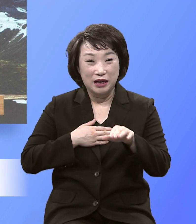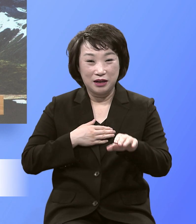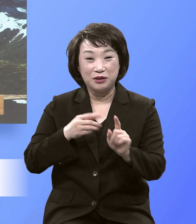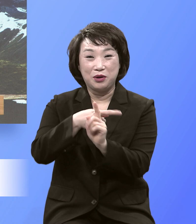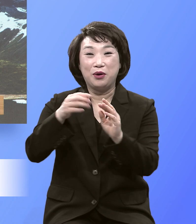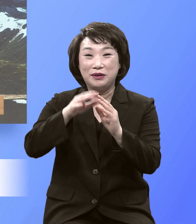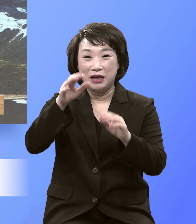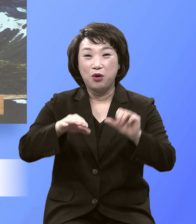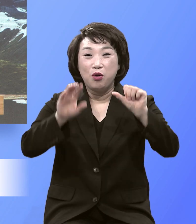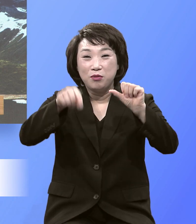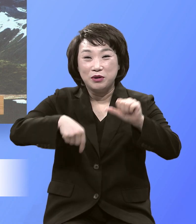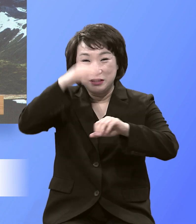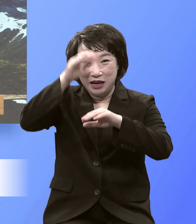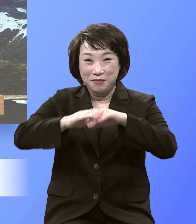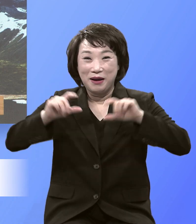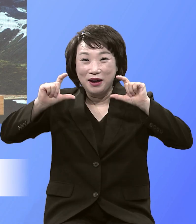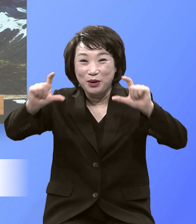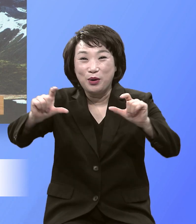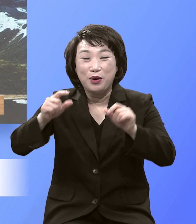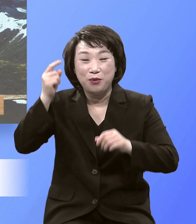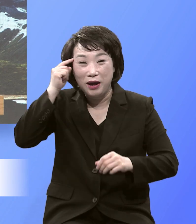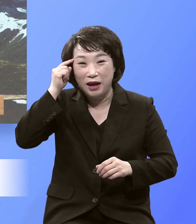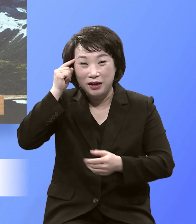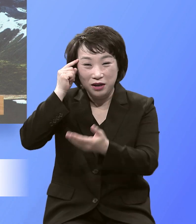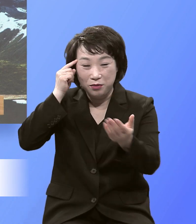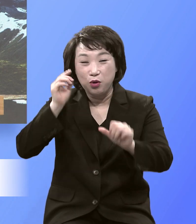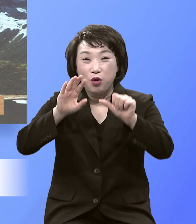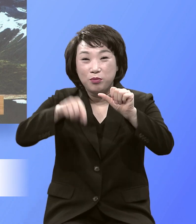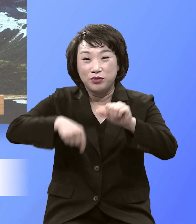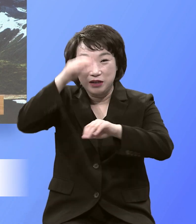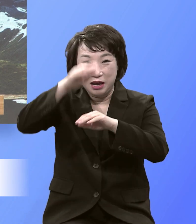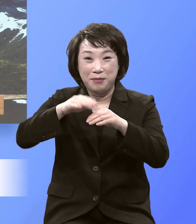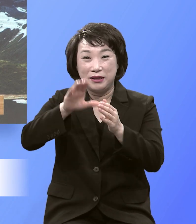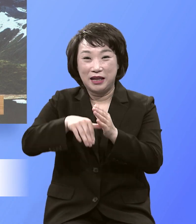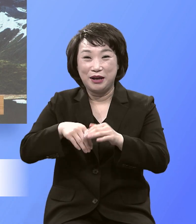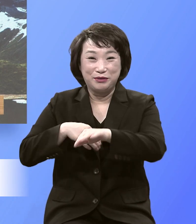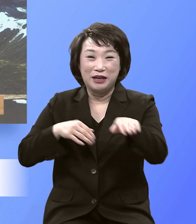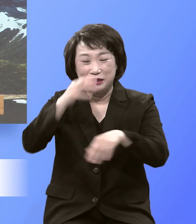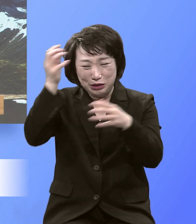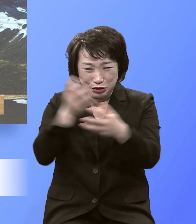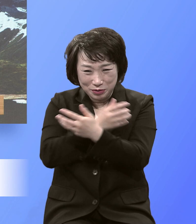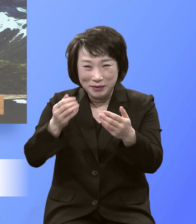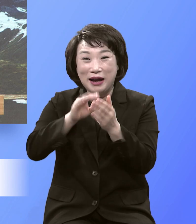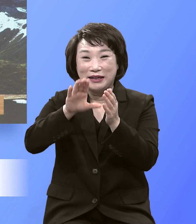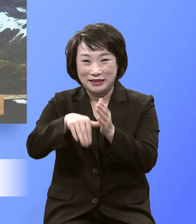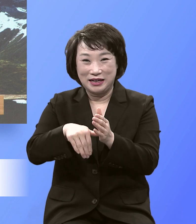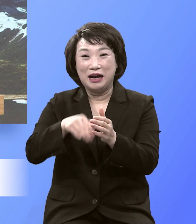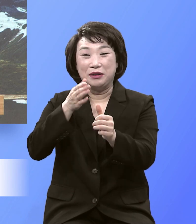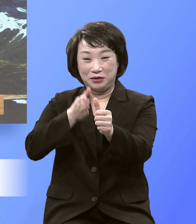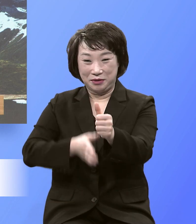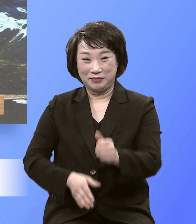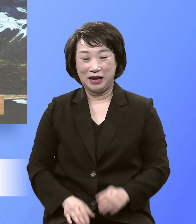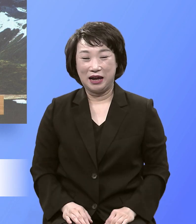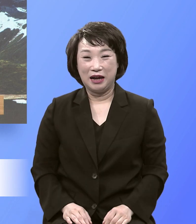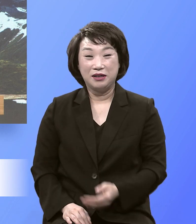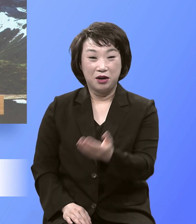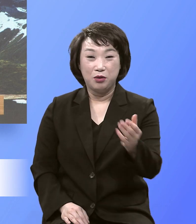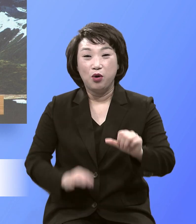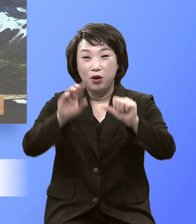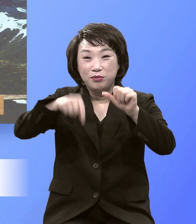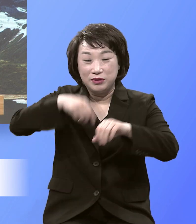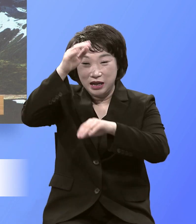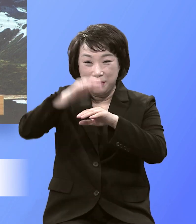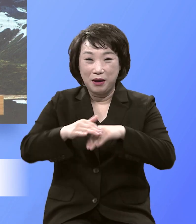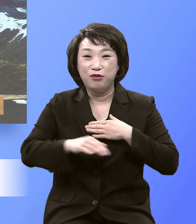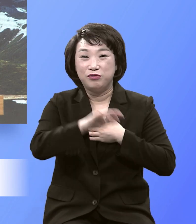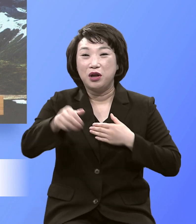예배를 만들었을까요? 이 시간만은 우리가 생명이 충만한 시간이 되죠. 이 시간만은